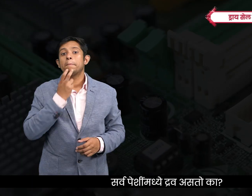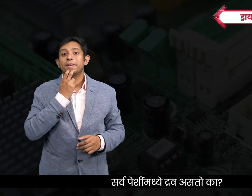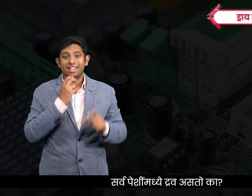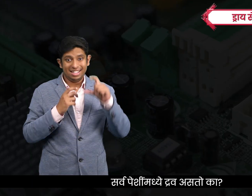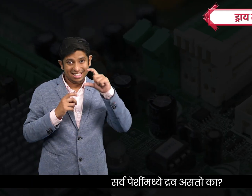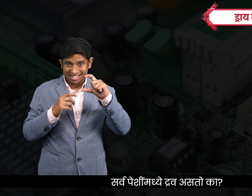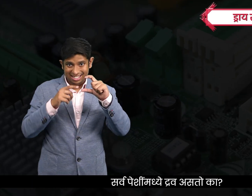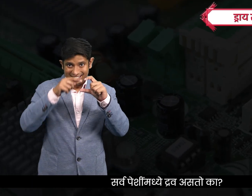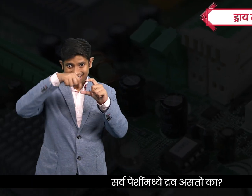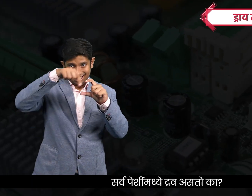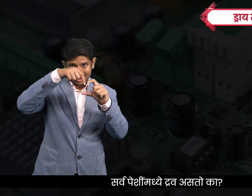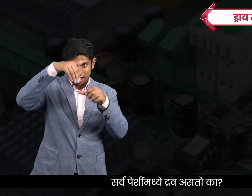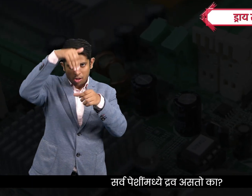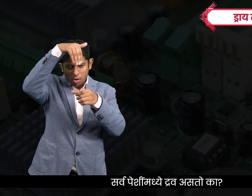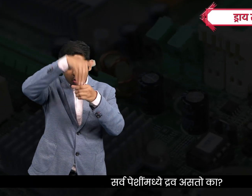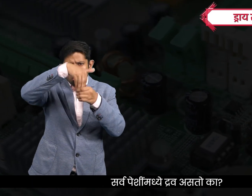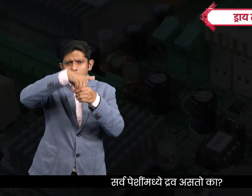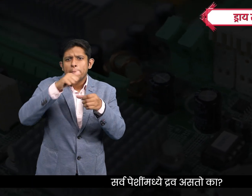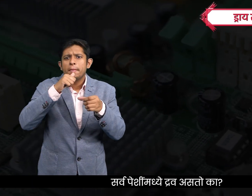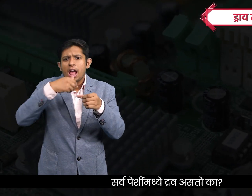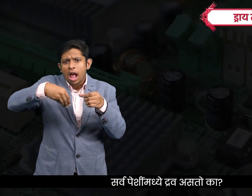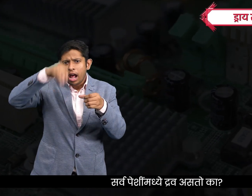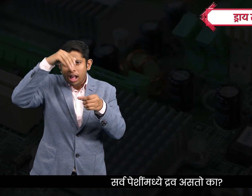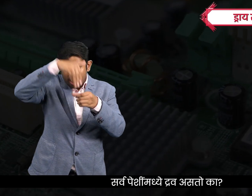सर्व सेलमध्ये द्रव्य असतो का?